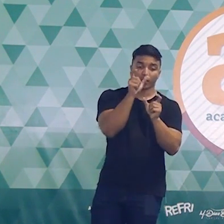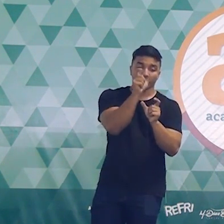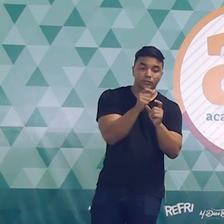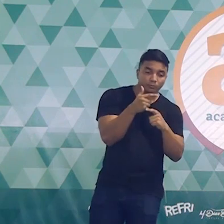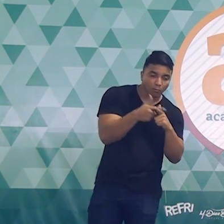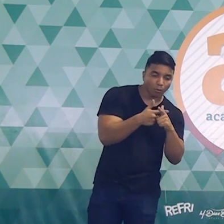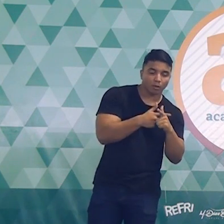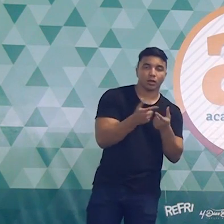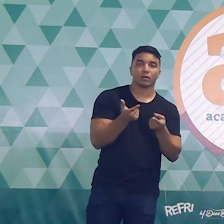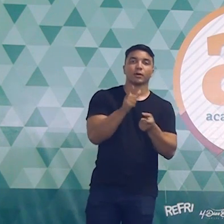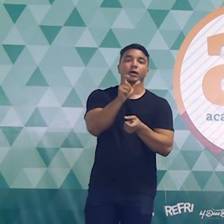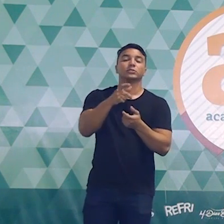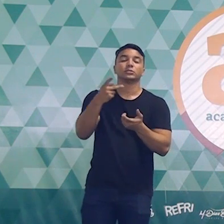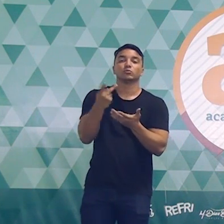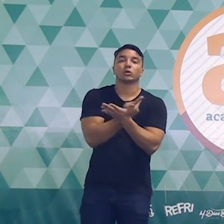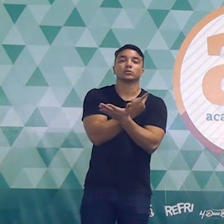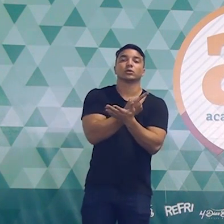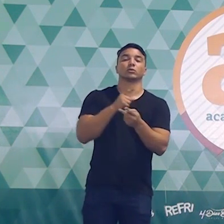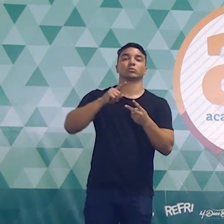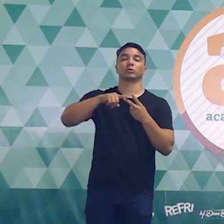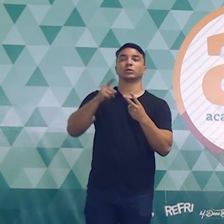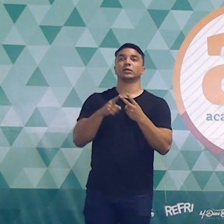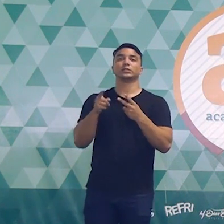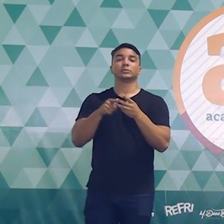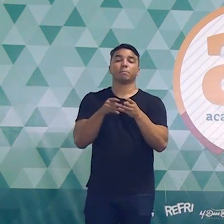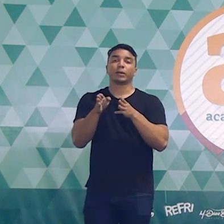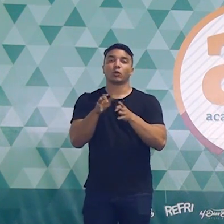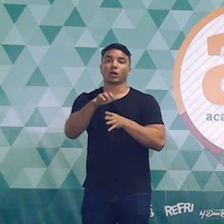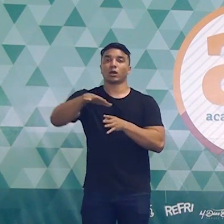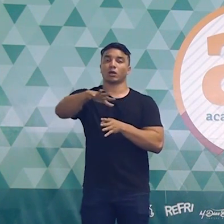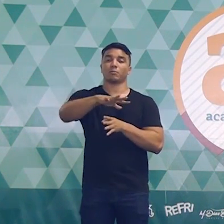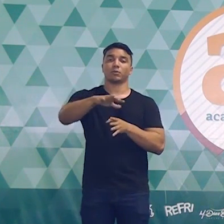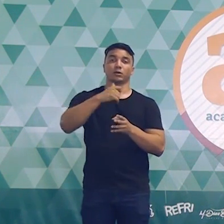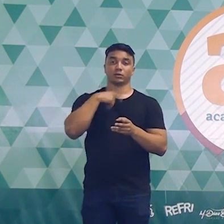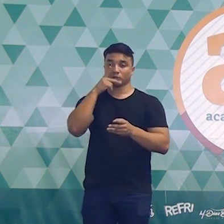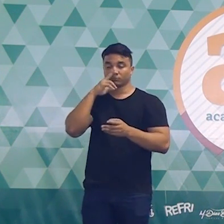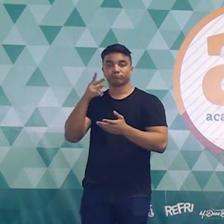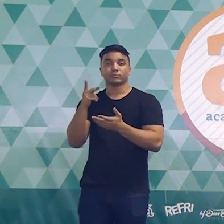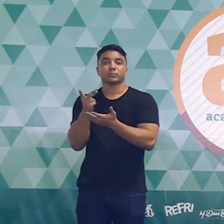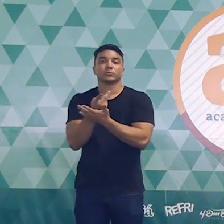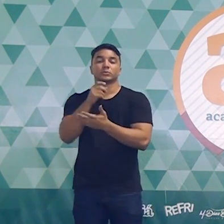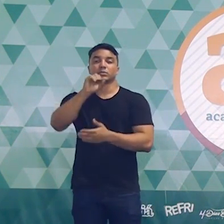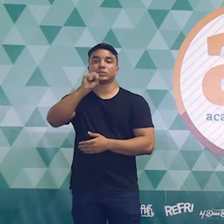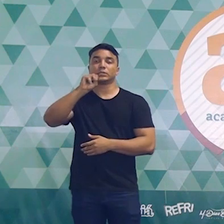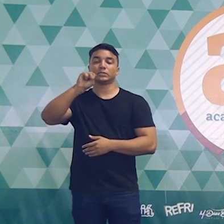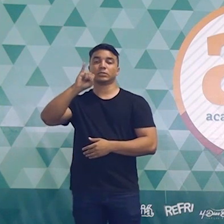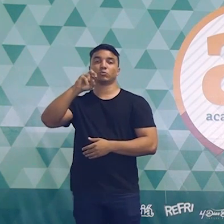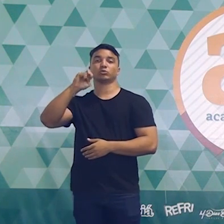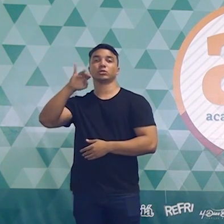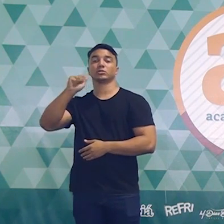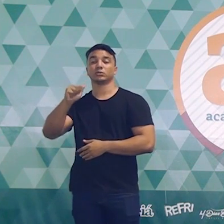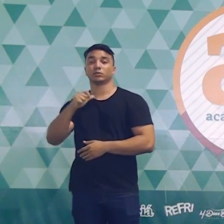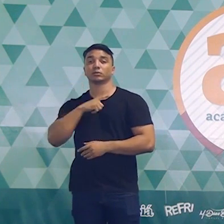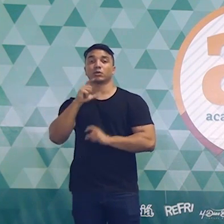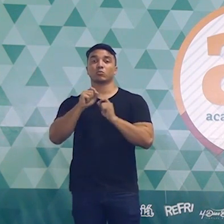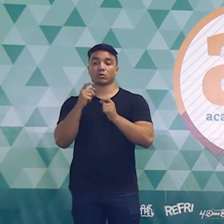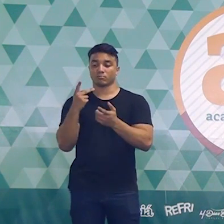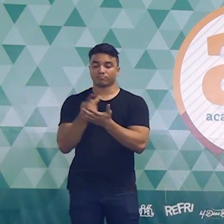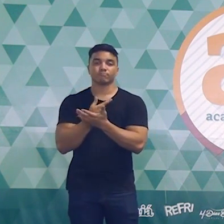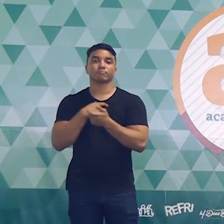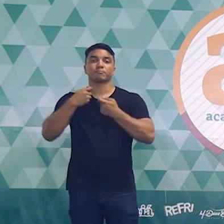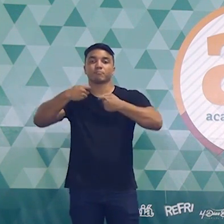problema, essa situação, esse panorama, essa circunstância, exige,